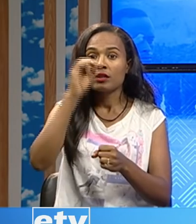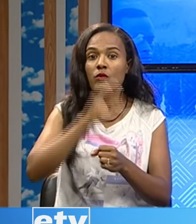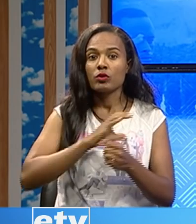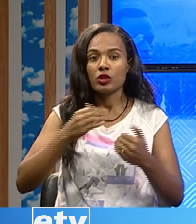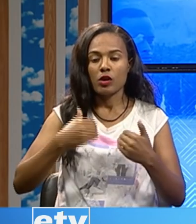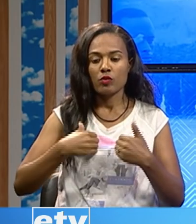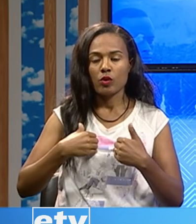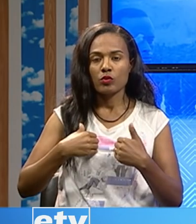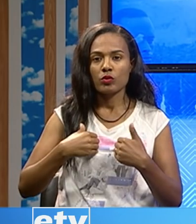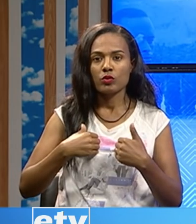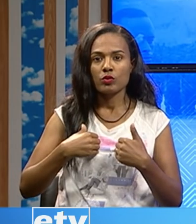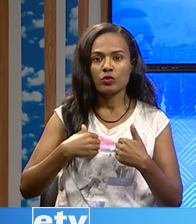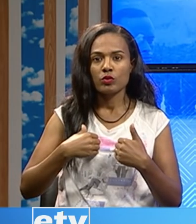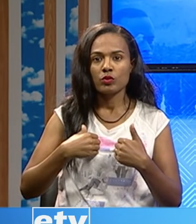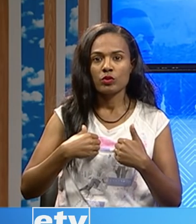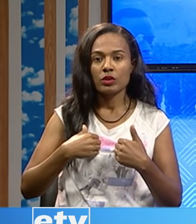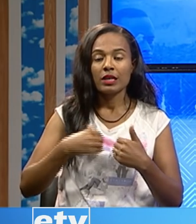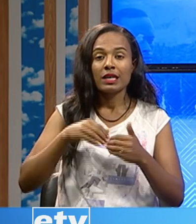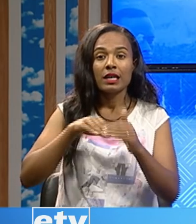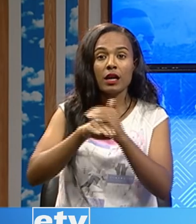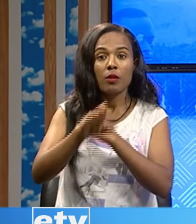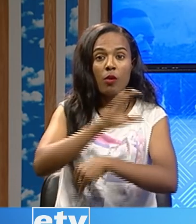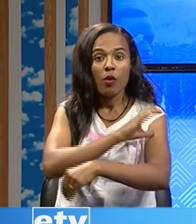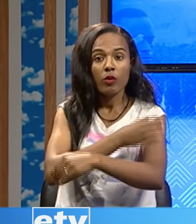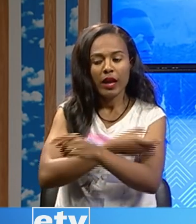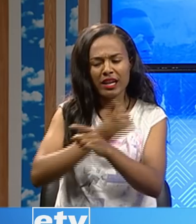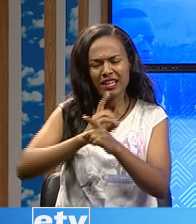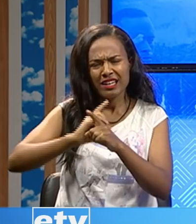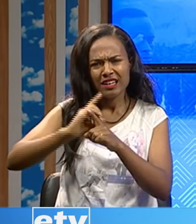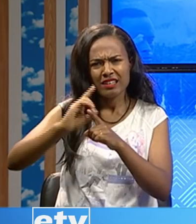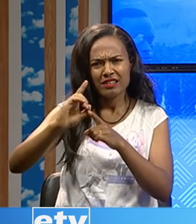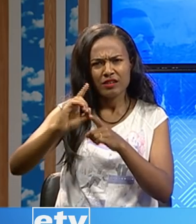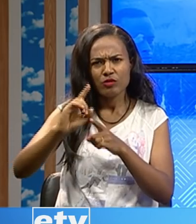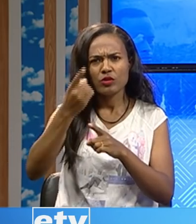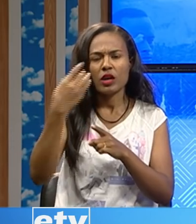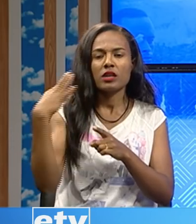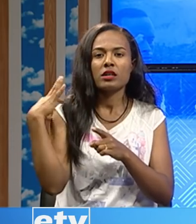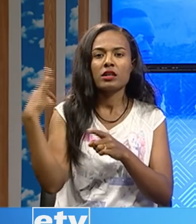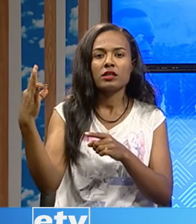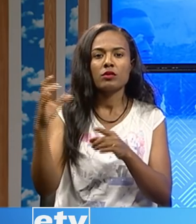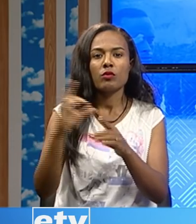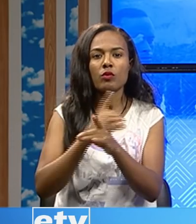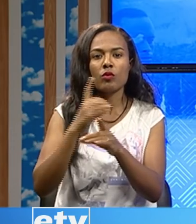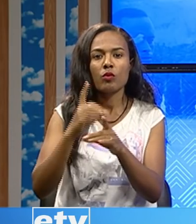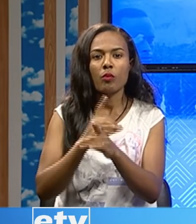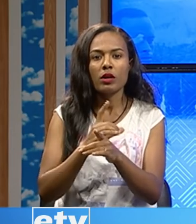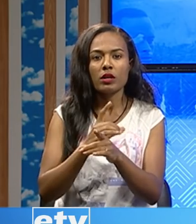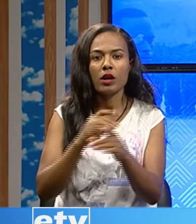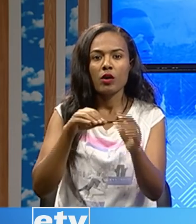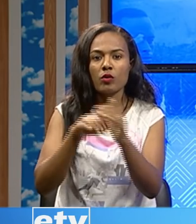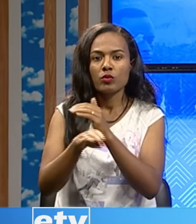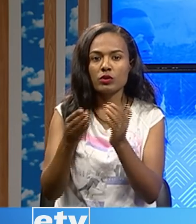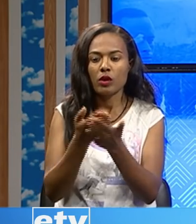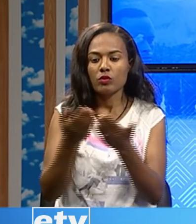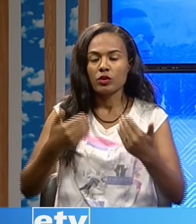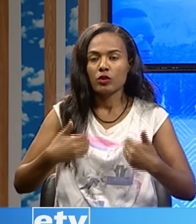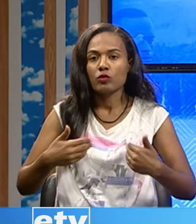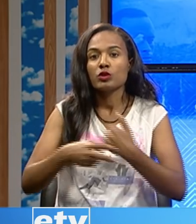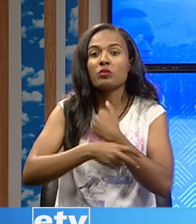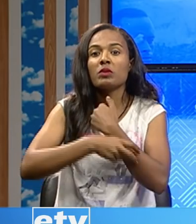እዛ ተዘጋጁ ነው የገባውን ኃይል ቀጥታ ወስደው ያንድ ግለሰብ ኩባንያ ውስጥ ያሉ ምግቦች ምናምኖች መዝረፍ